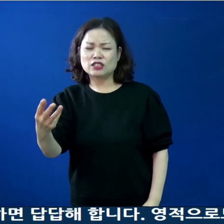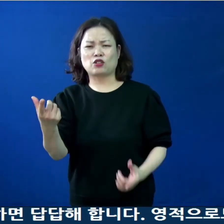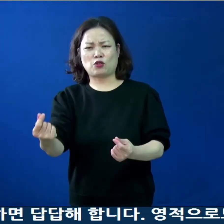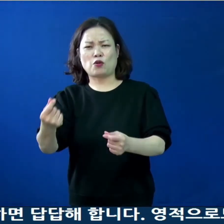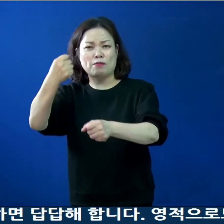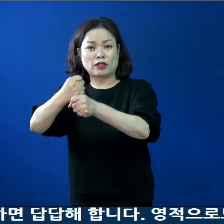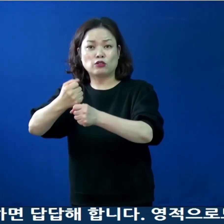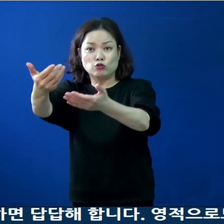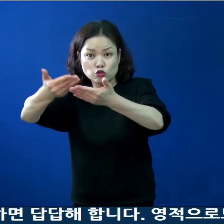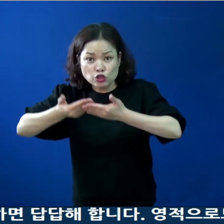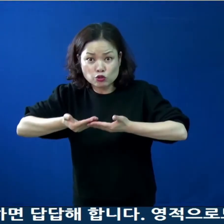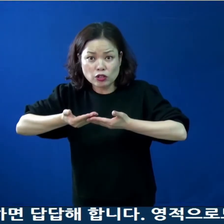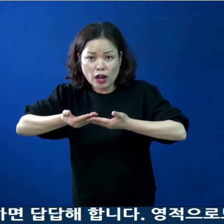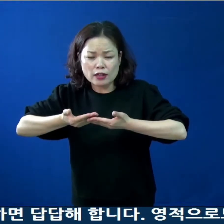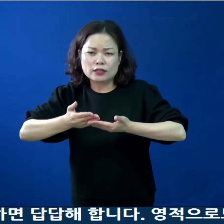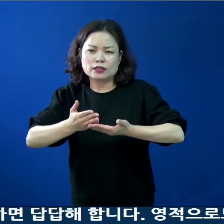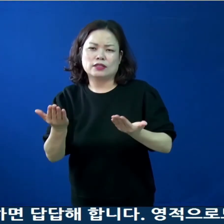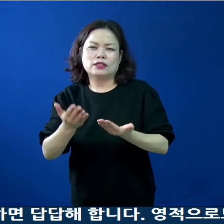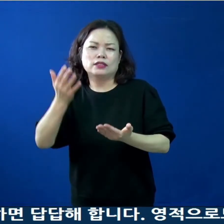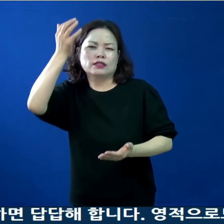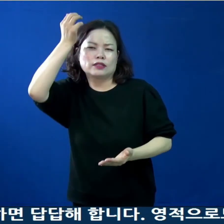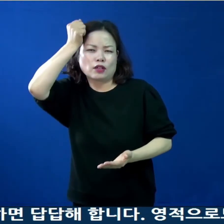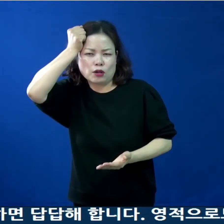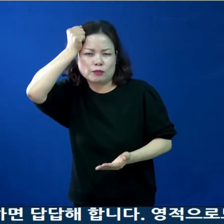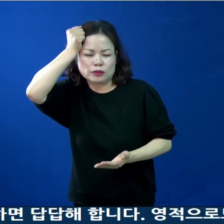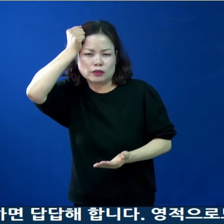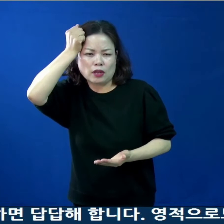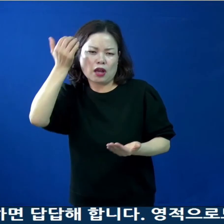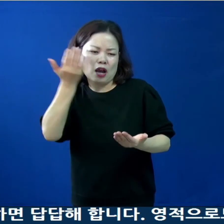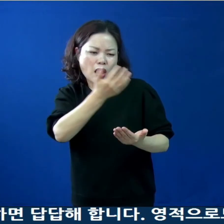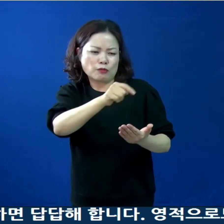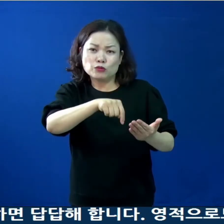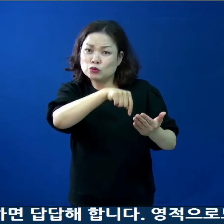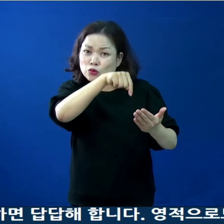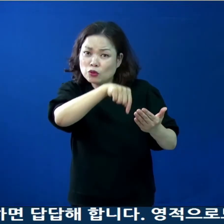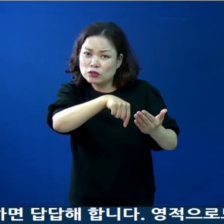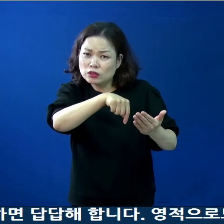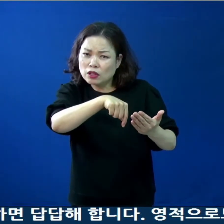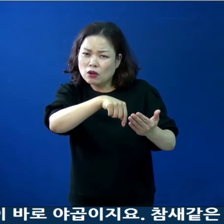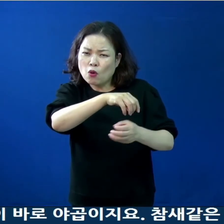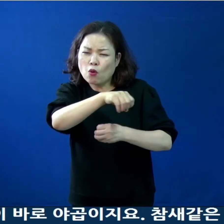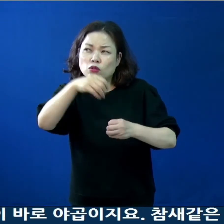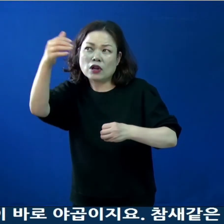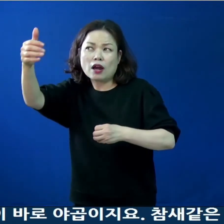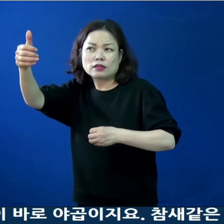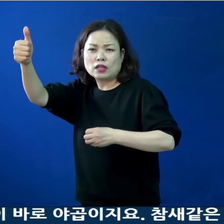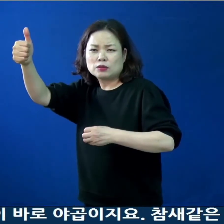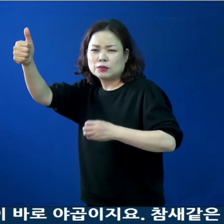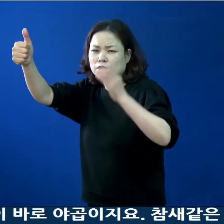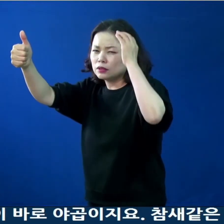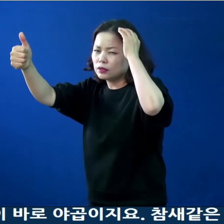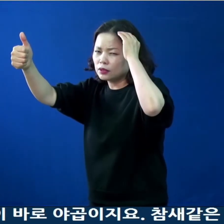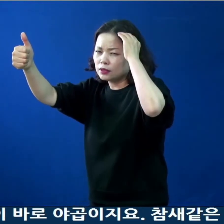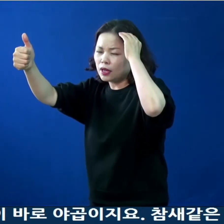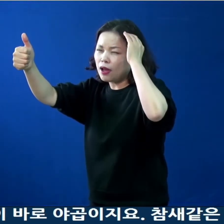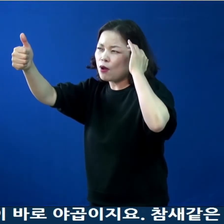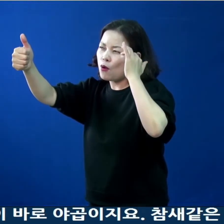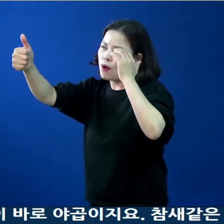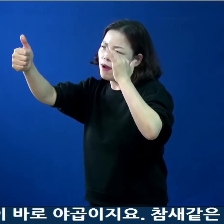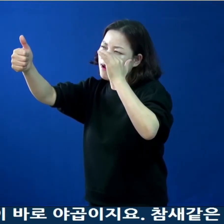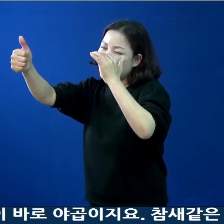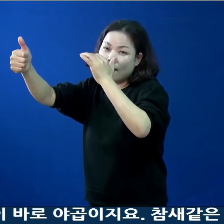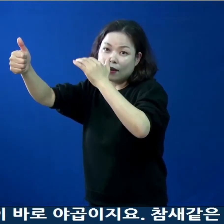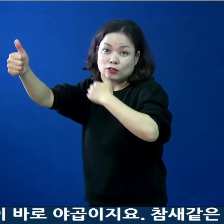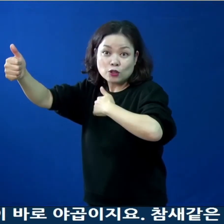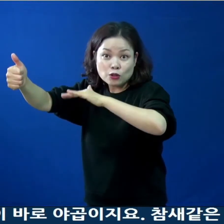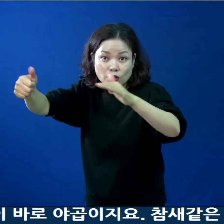만들어 가시는구나, 여러분 이 사실을 기억하면서 그 아픔 속에서 여러분 오히려 하나님을 기대하는 이 앙망함이